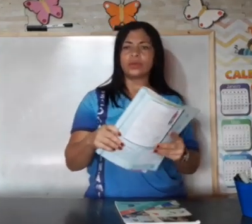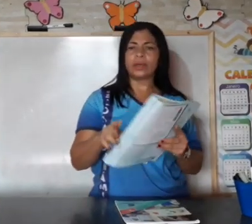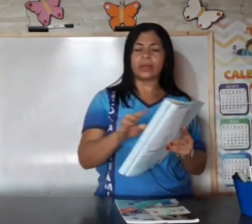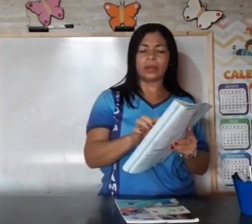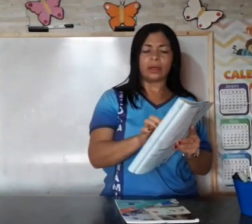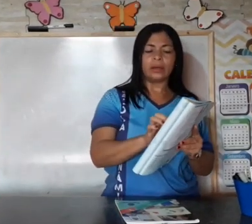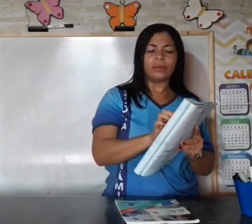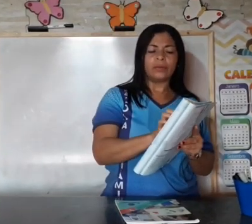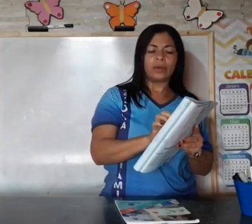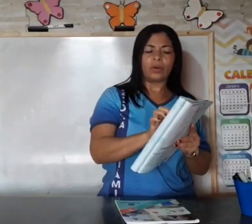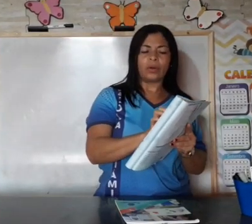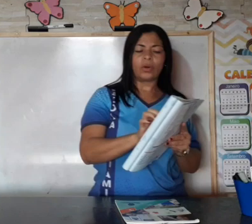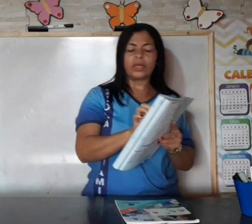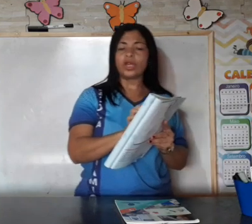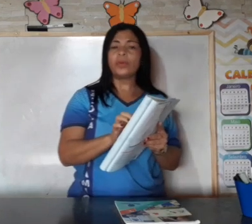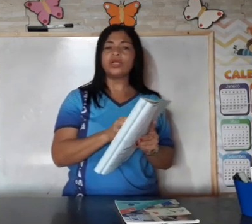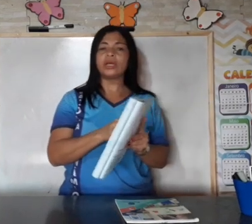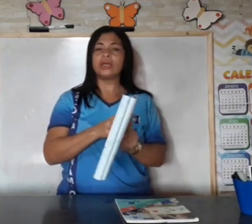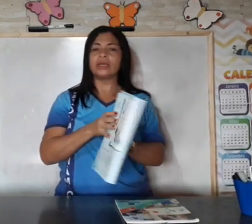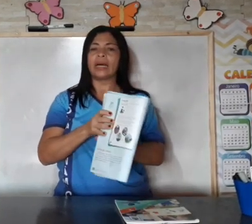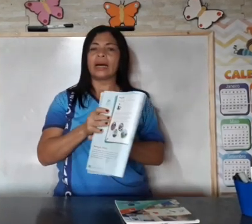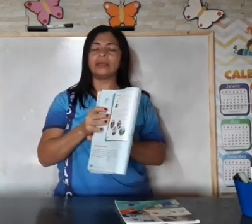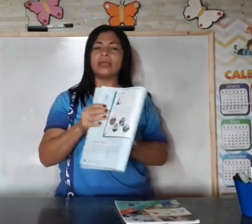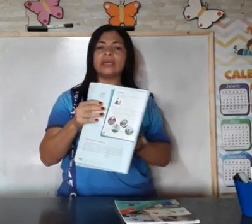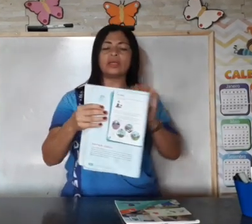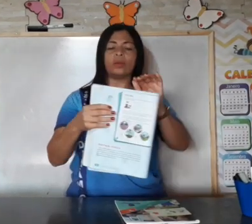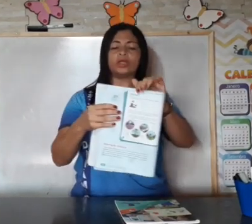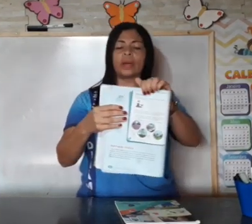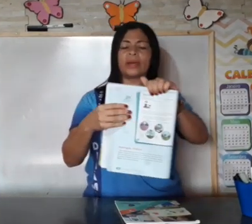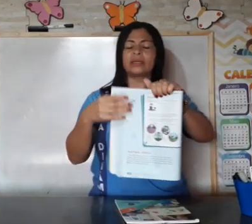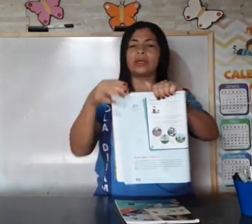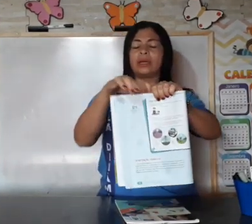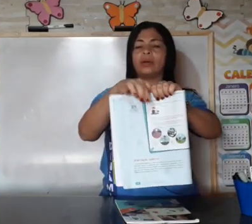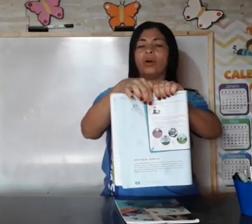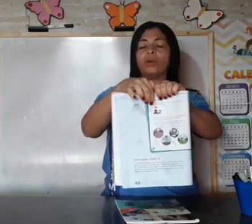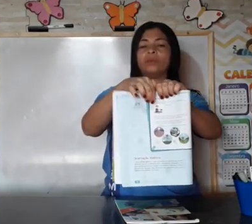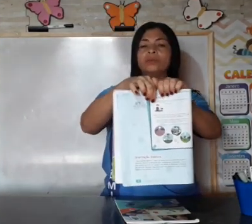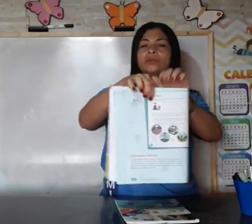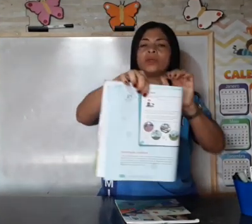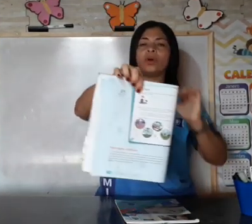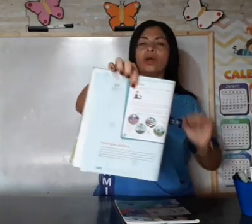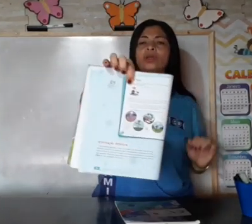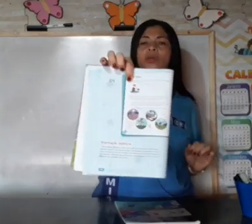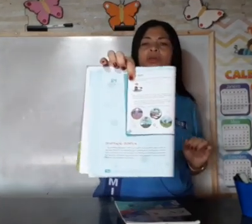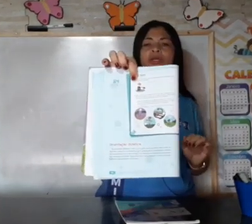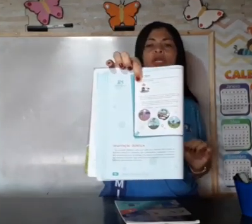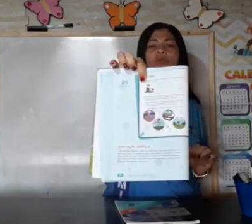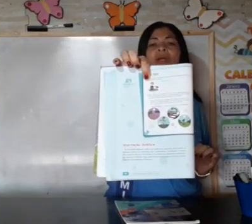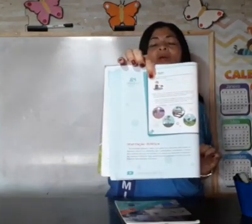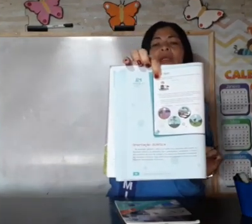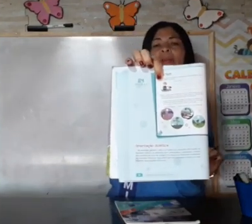aqui. Que tipo de dignidade esse homem está passando aqui, ó? Qual é o tipo de respeito que ele está